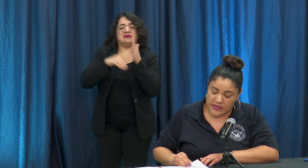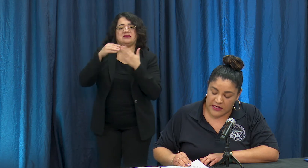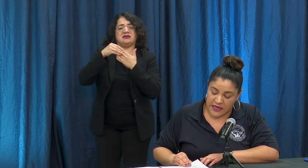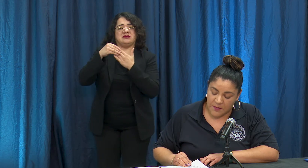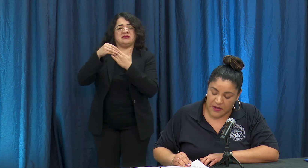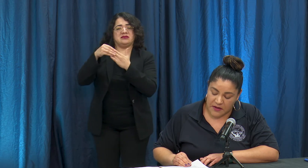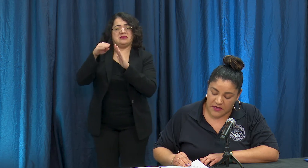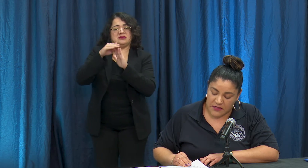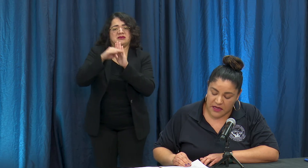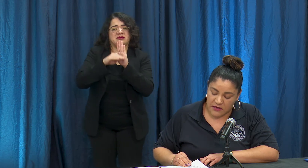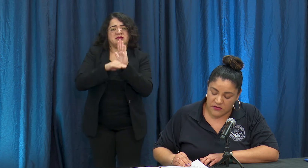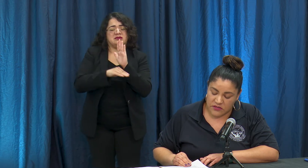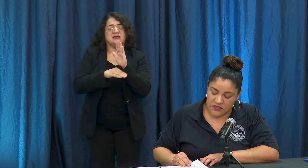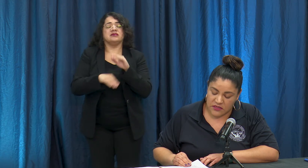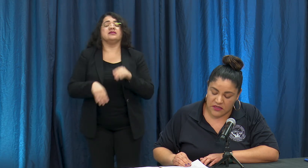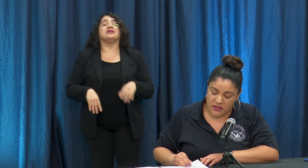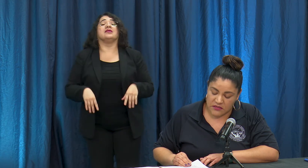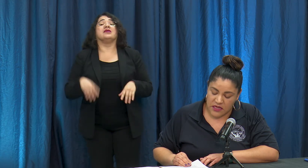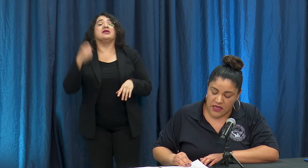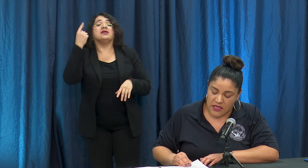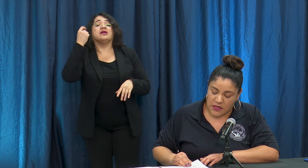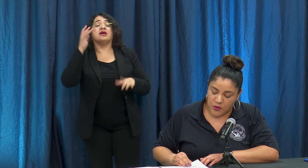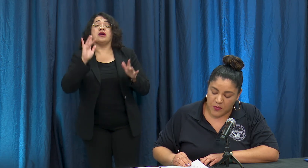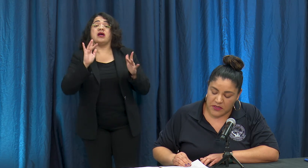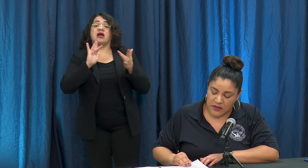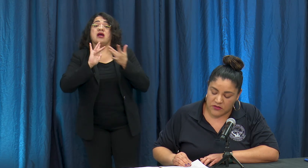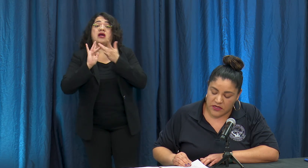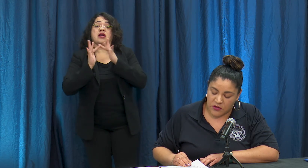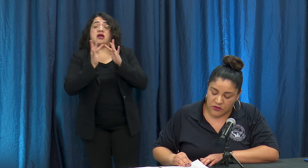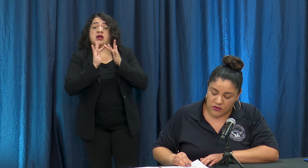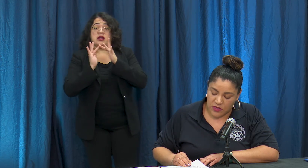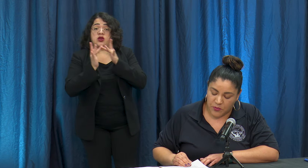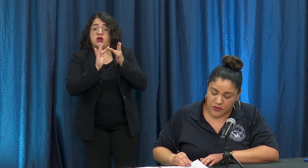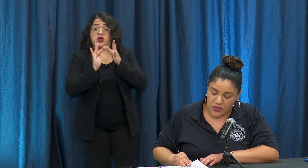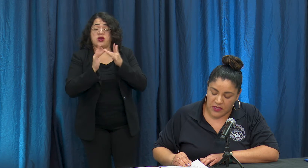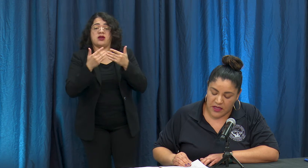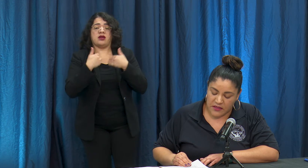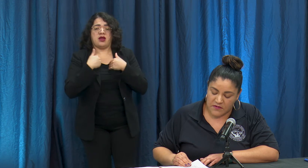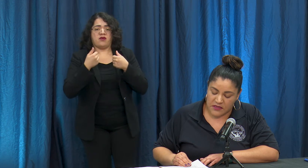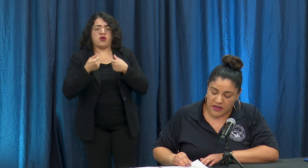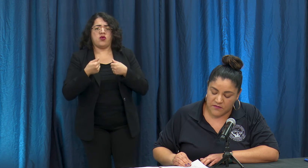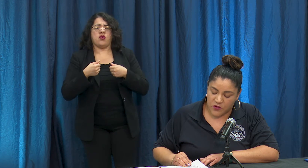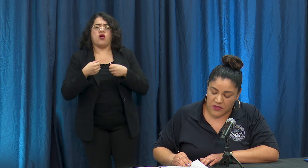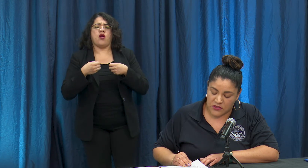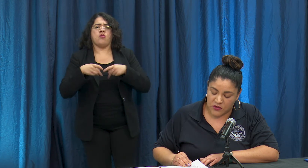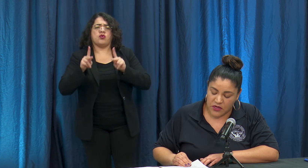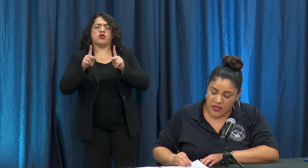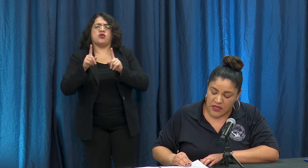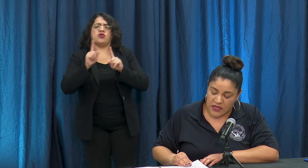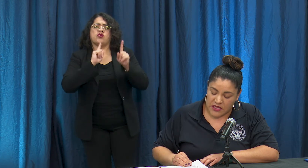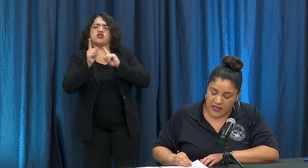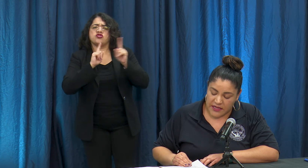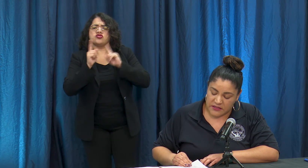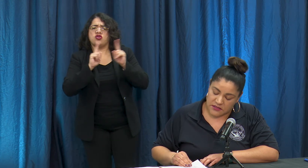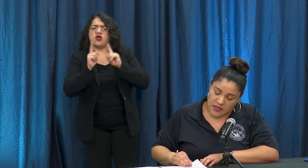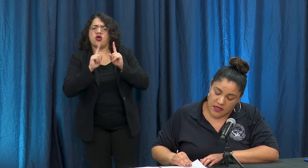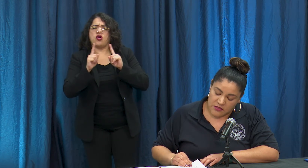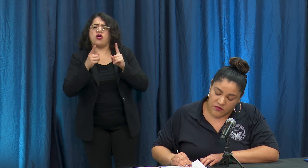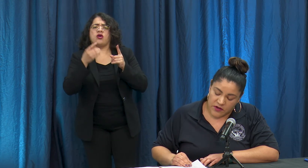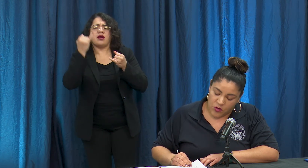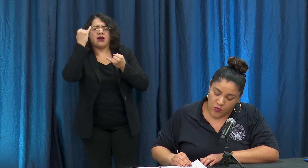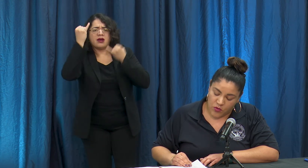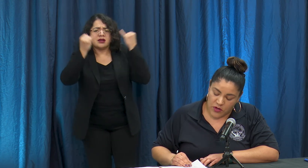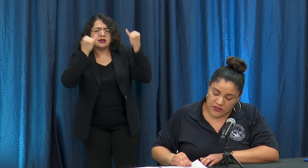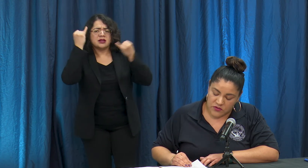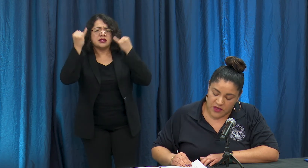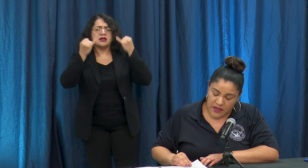en línea para brindar a los residentes y propietarios de negocios la oportunidad de brindar información e ideas